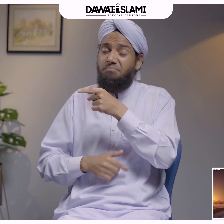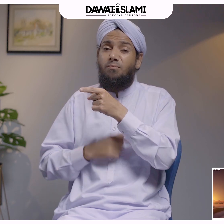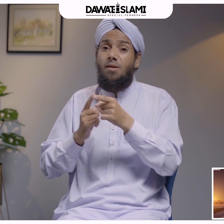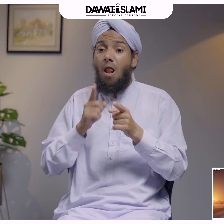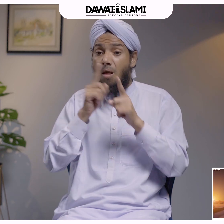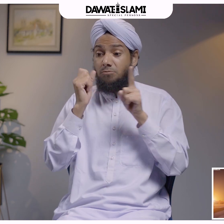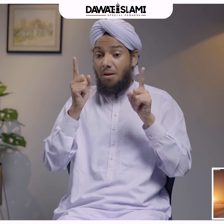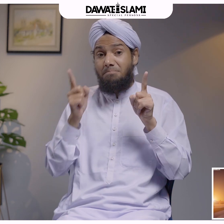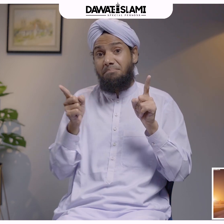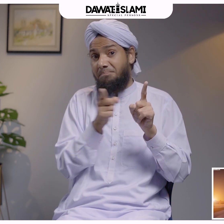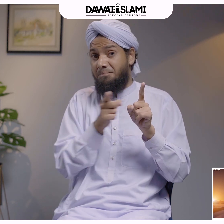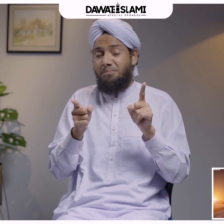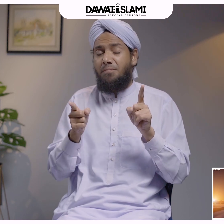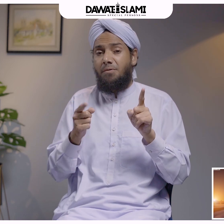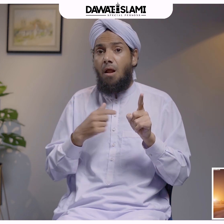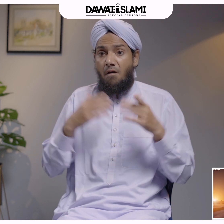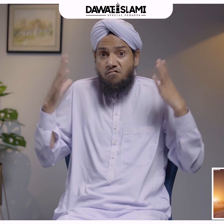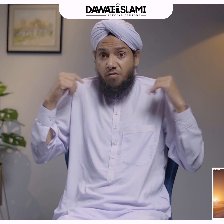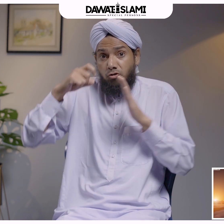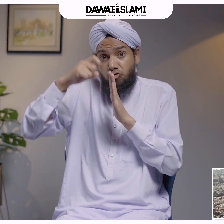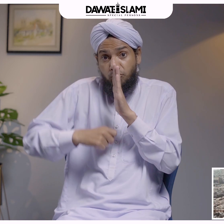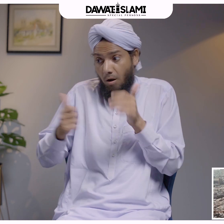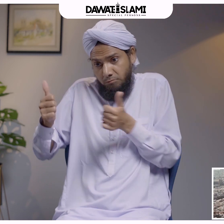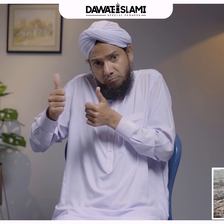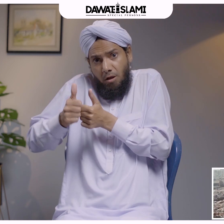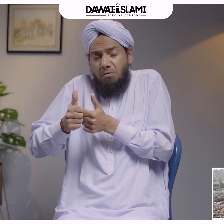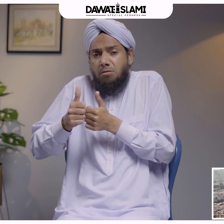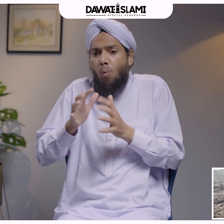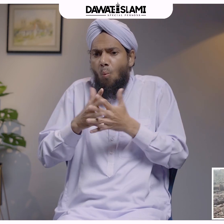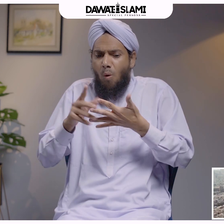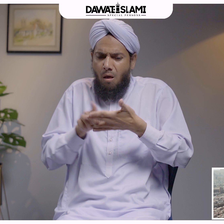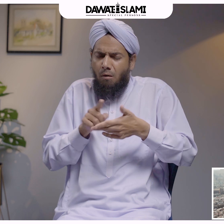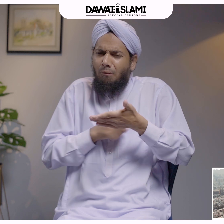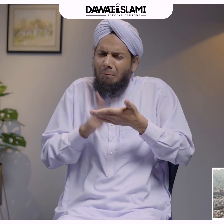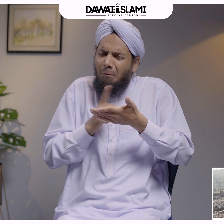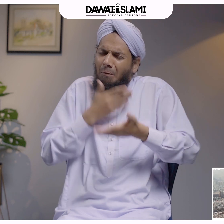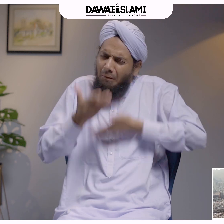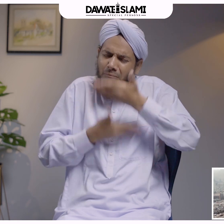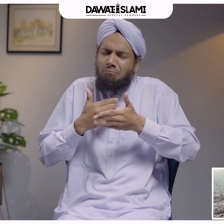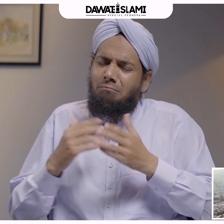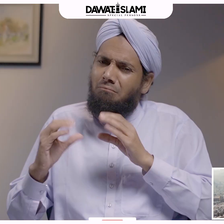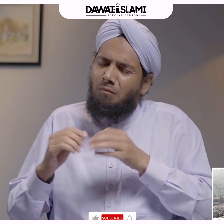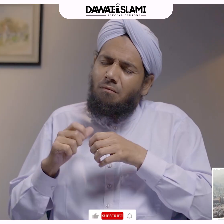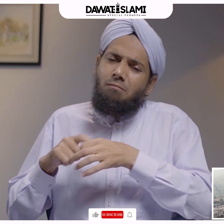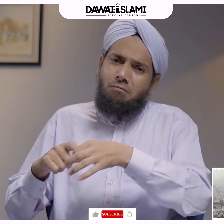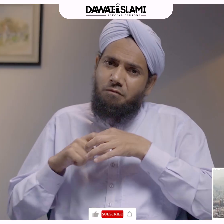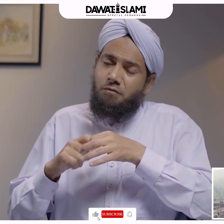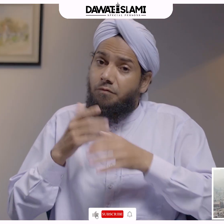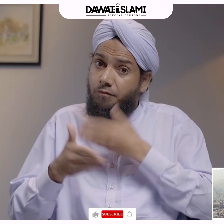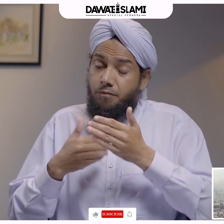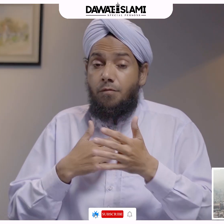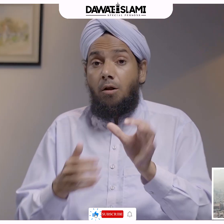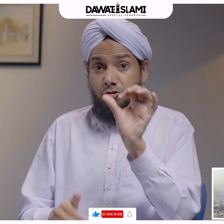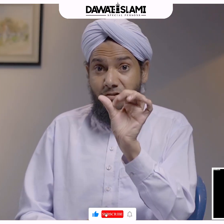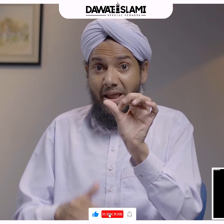کریم صلی اللہ علیہ وآلہ وسلم بھی رمضان المبارک میں حضرت جبرائیل علیہ السلام کے ساتھ قرآن مجید کا دور